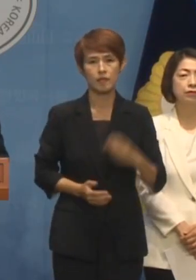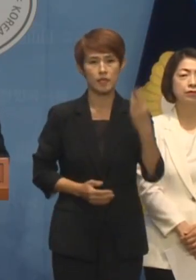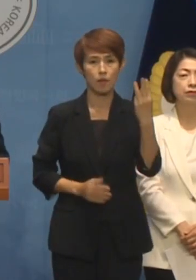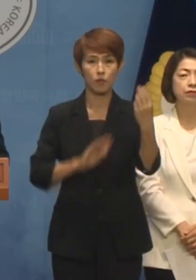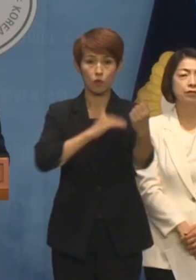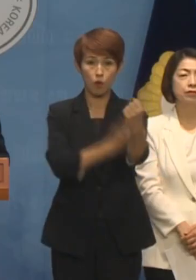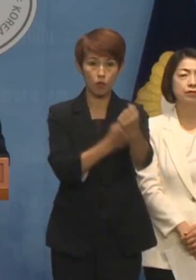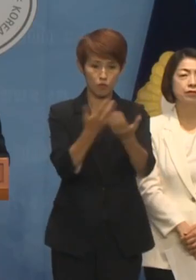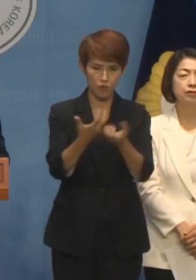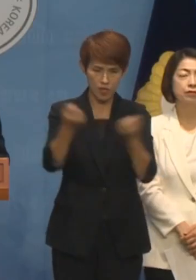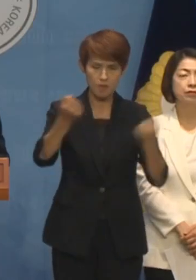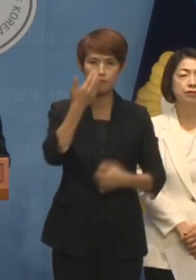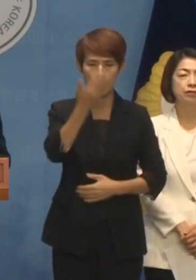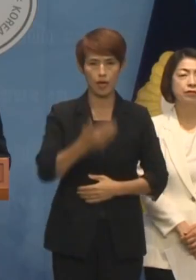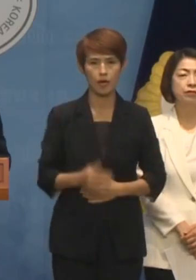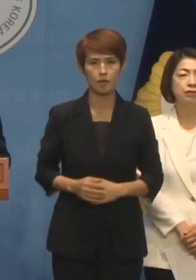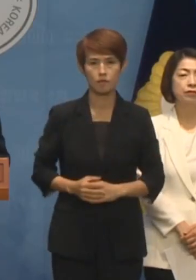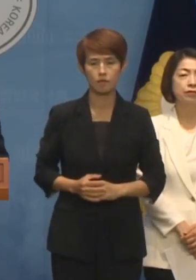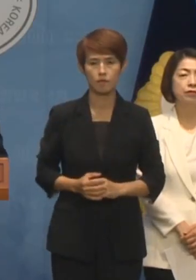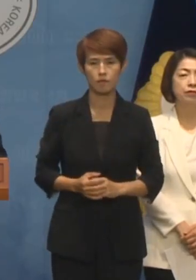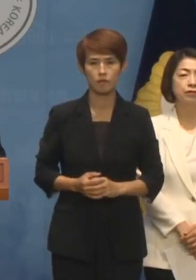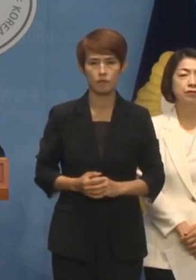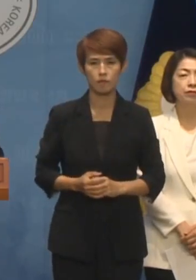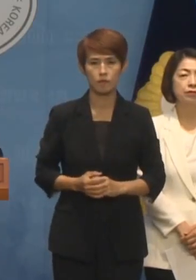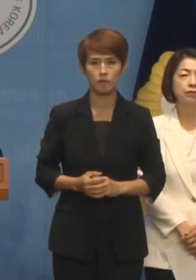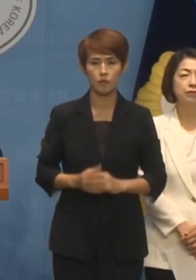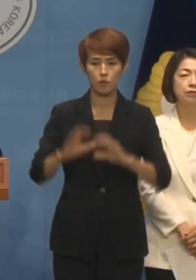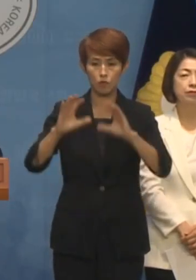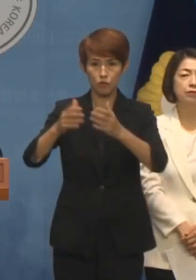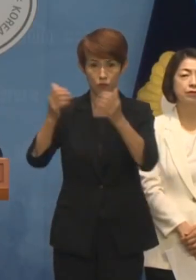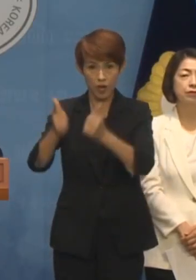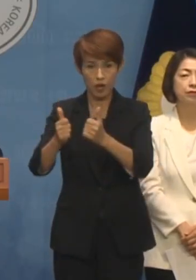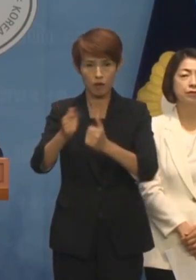가능하고 입법의 행정부 견제 통제가 가능합니다.